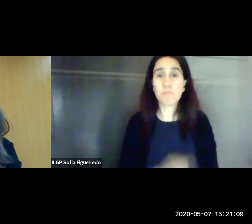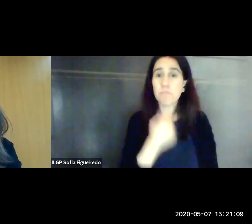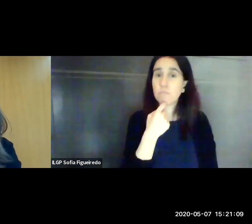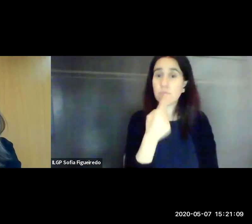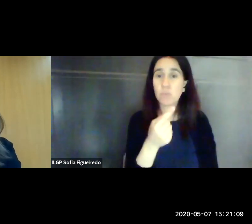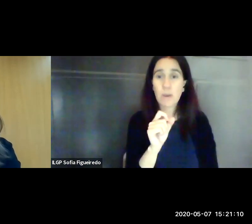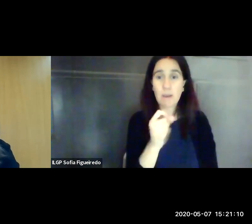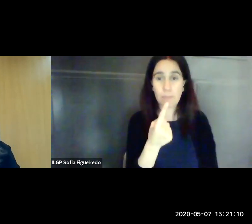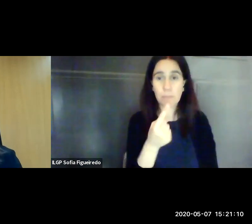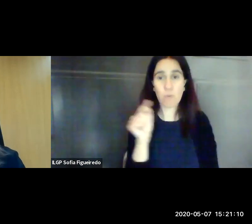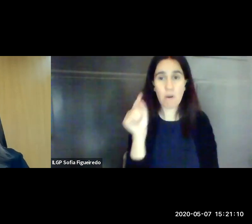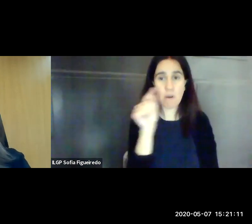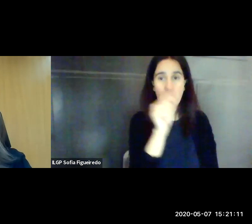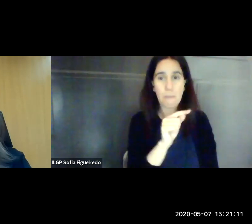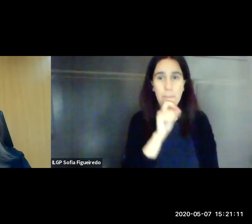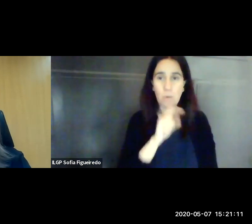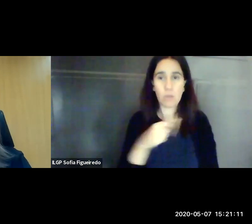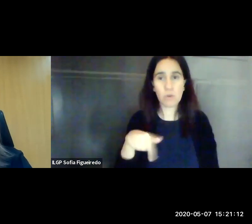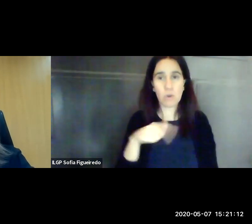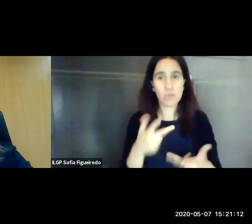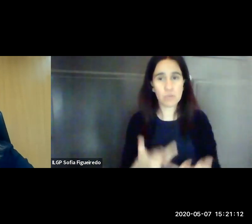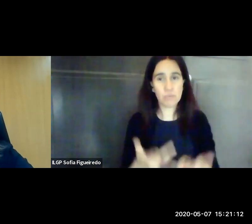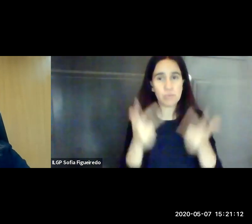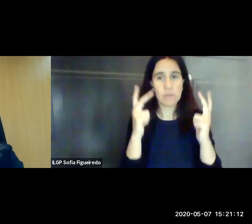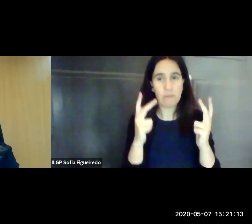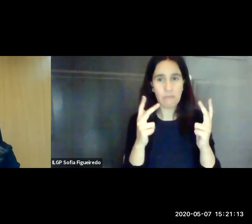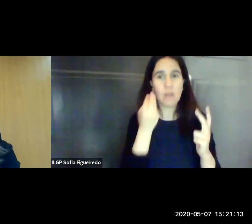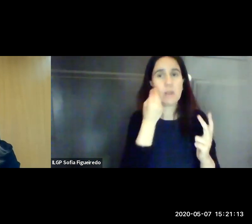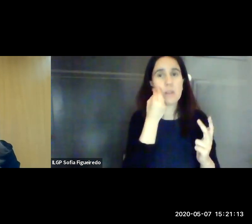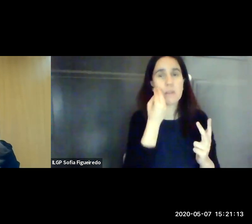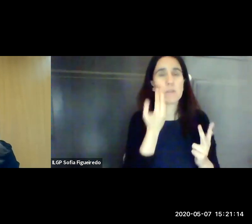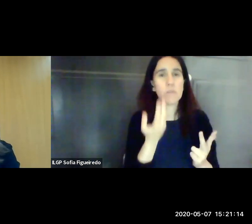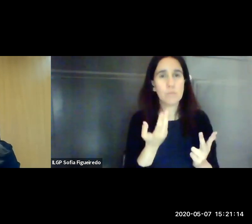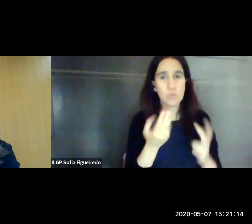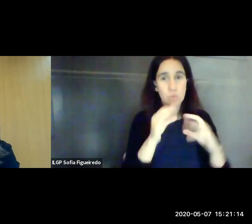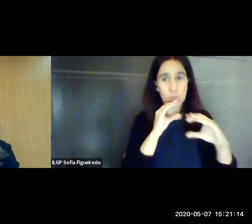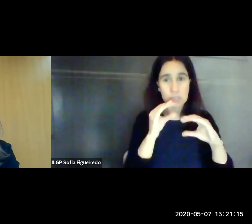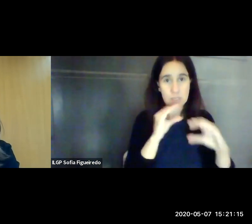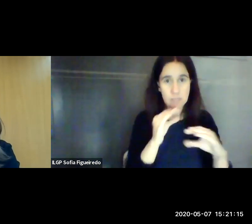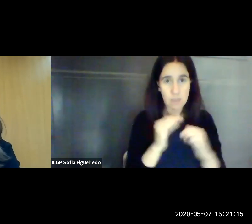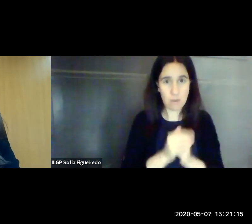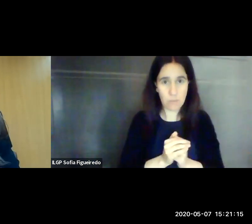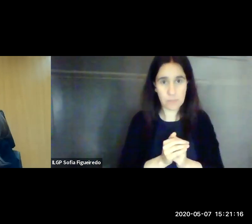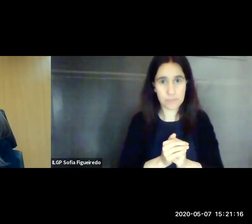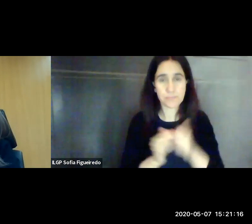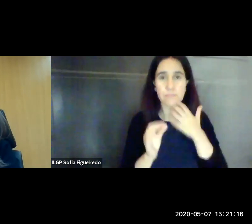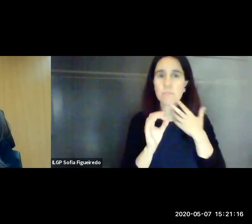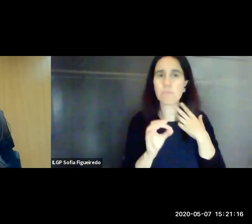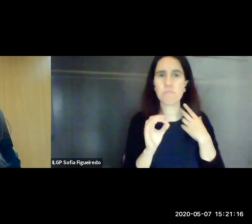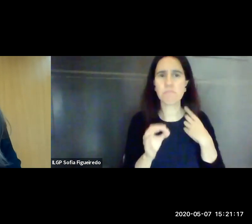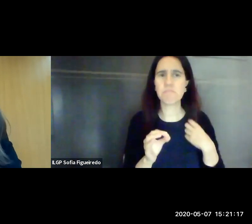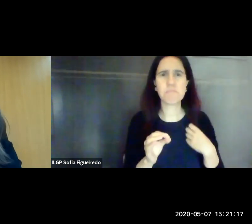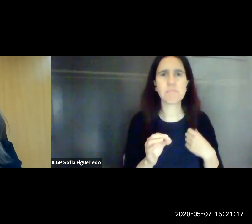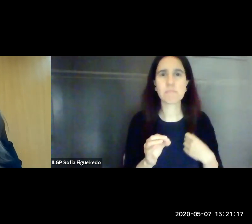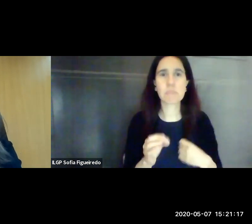dos canais que nós podemos ter ao nosso dispor em termos de comunicação, não necessariamente